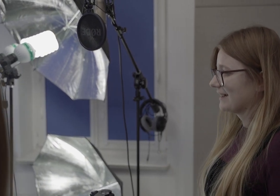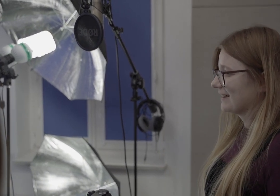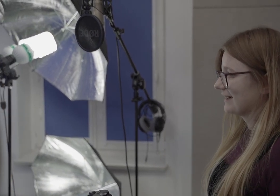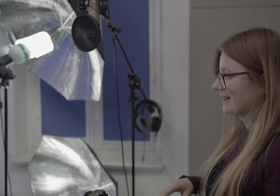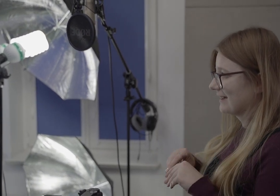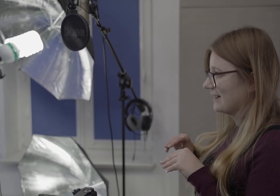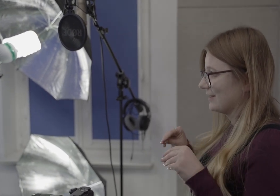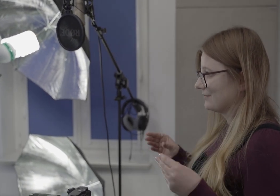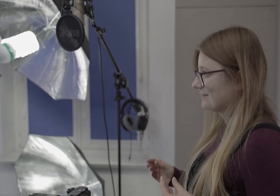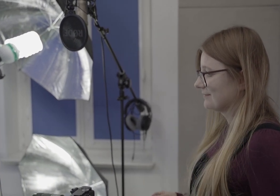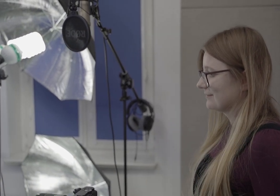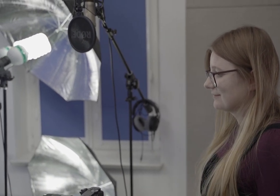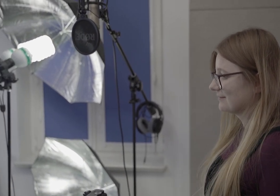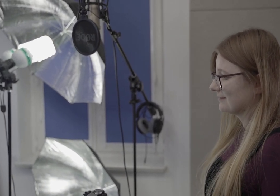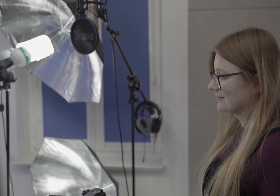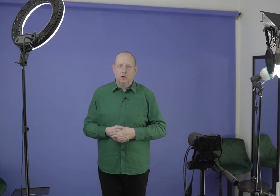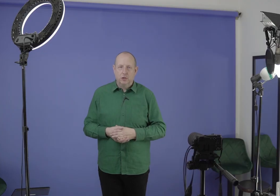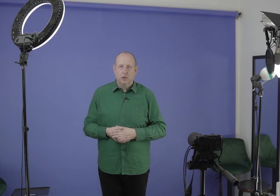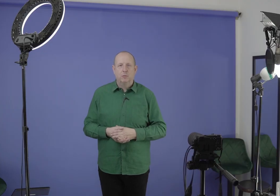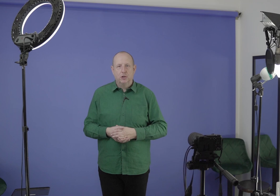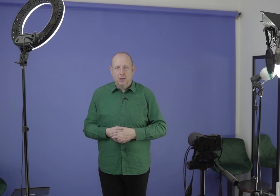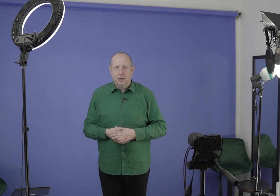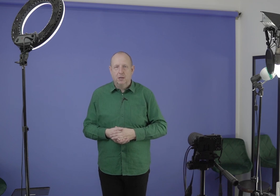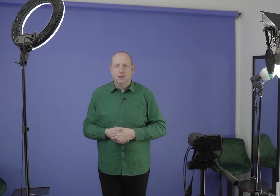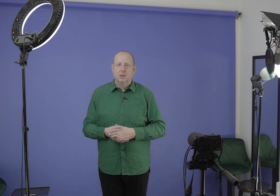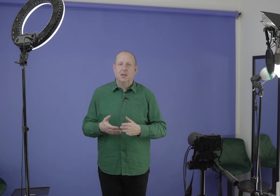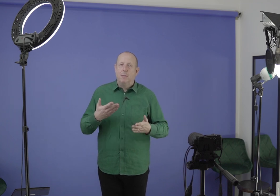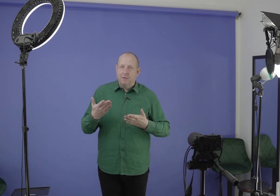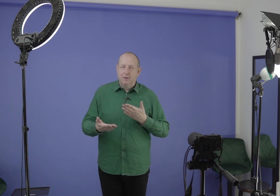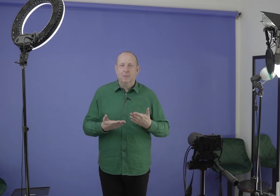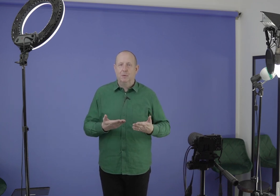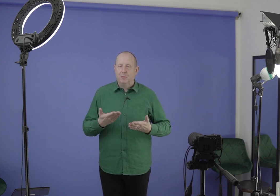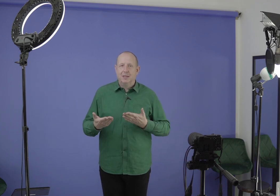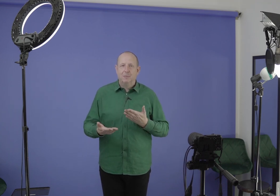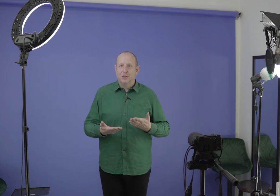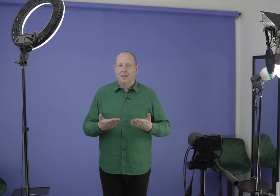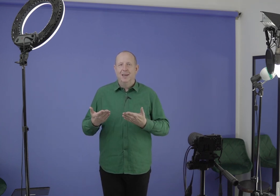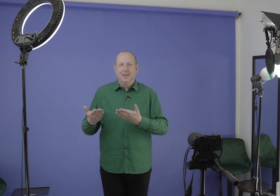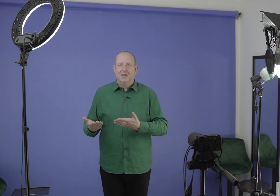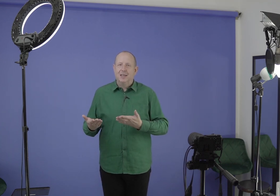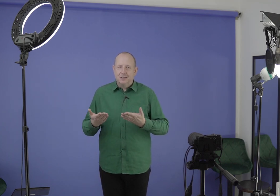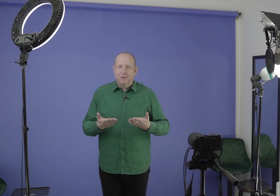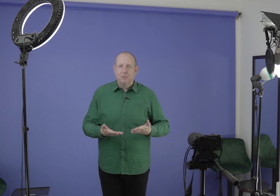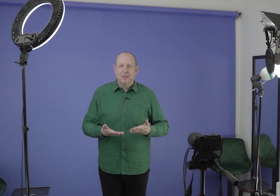wszystkie te dzieci mogą odnieść korzyść, pożytek z zabawy, bo pamiętajmy, że jednak jest to forma